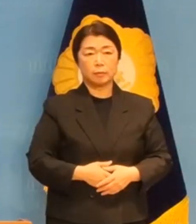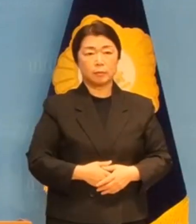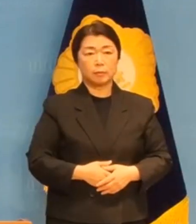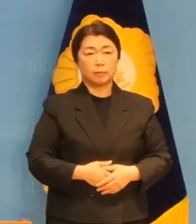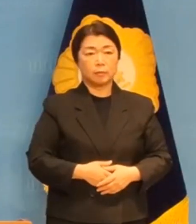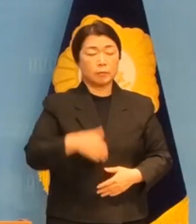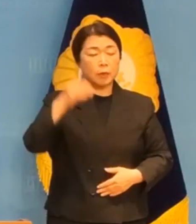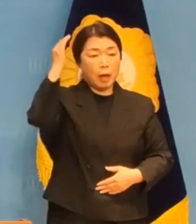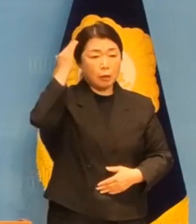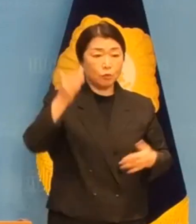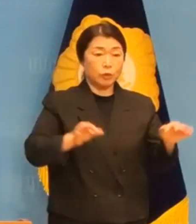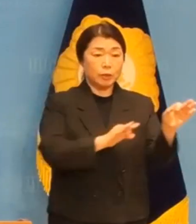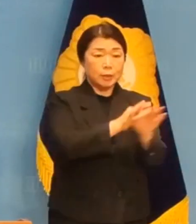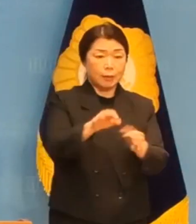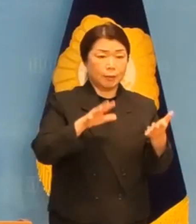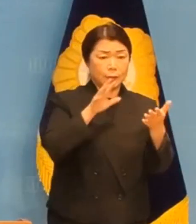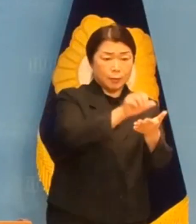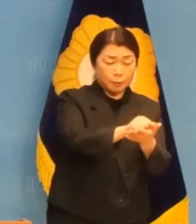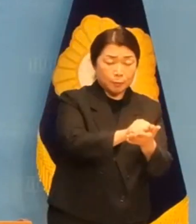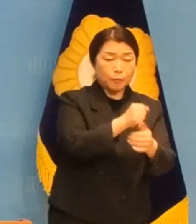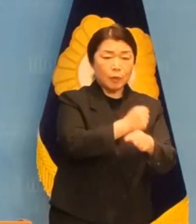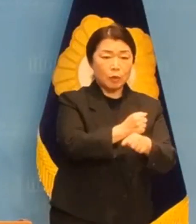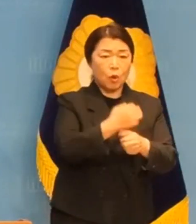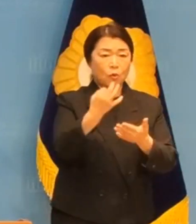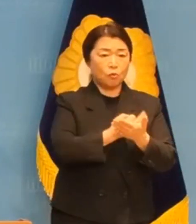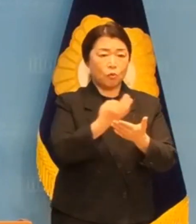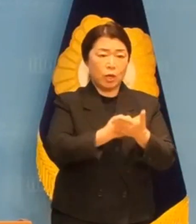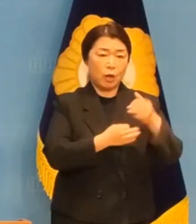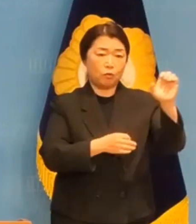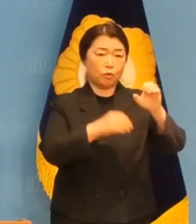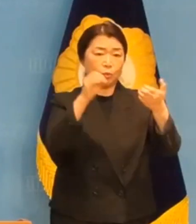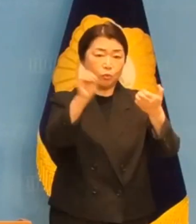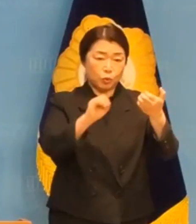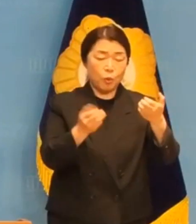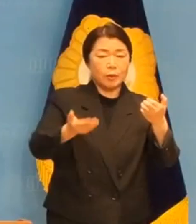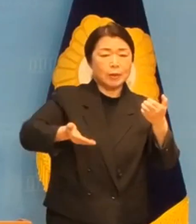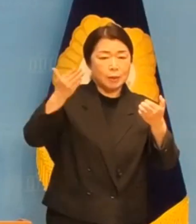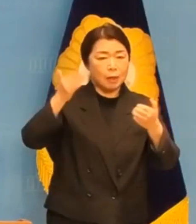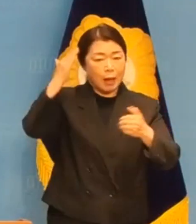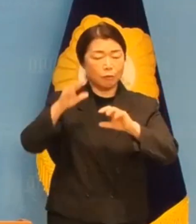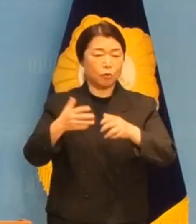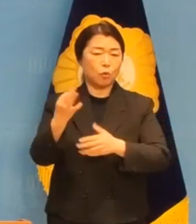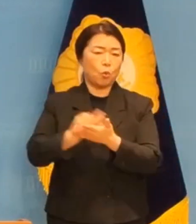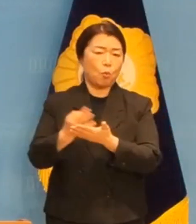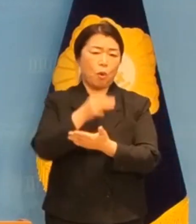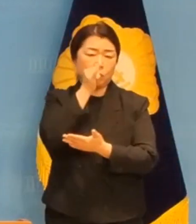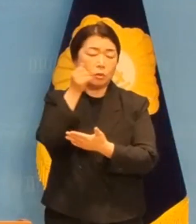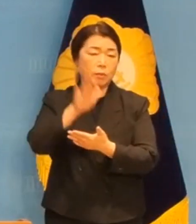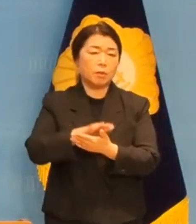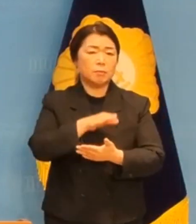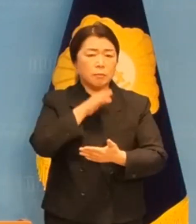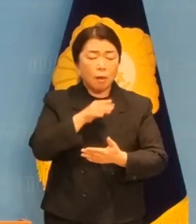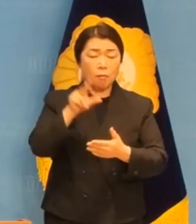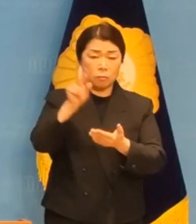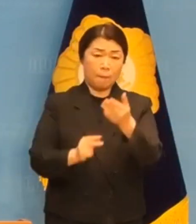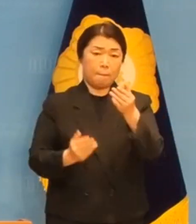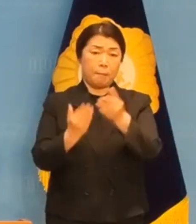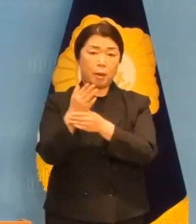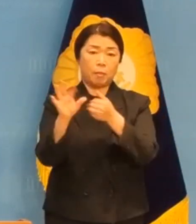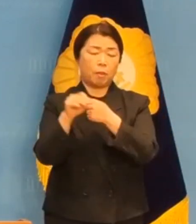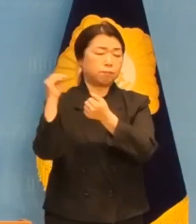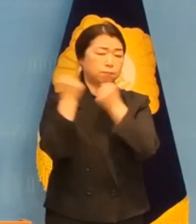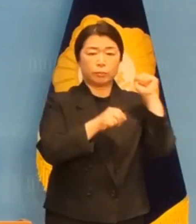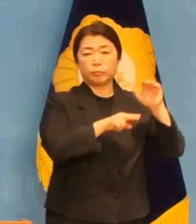한국 유통시장을 장악하며 수익의 90% 이상을 한국에서 올리고 있음에도 정작 문제가 발생하자